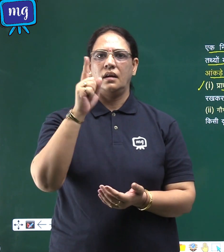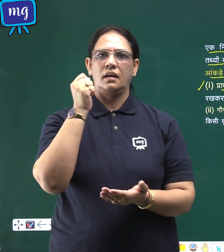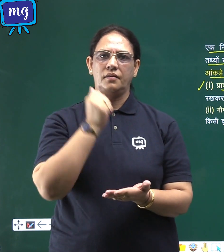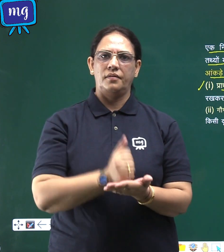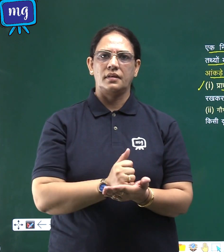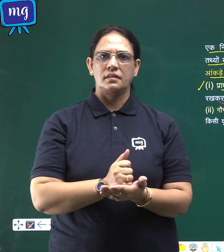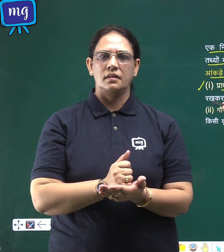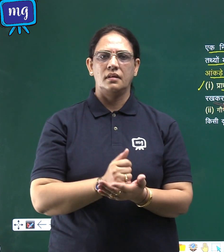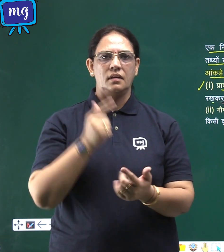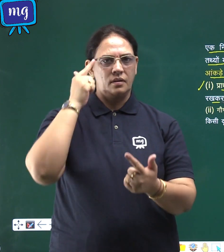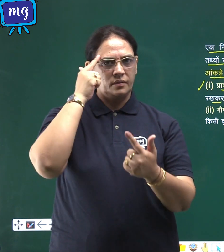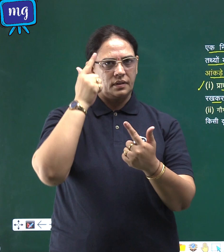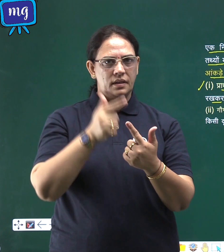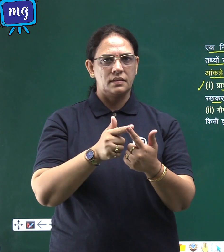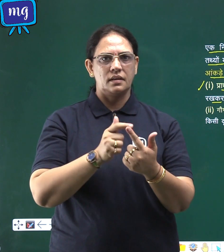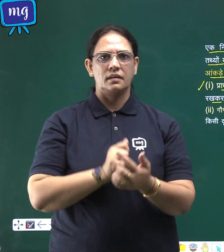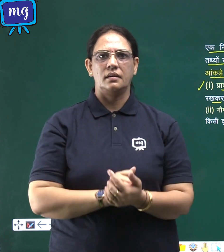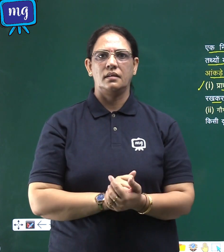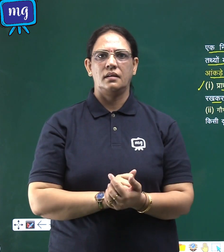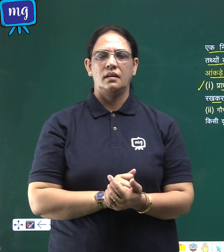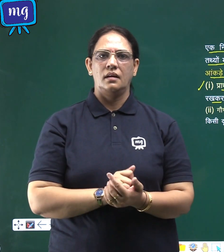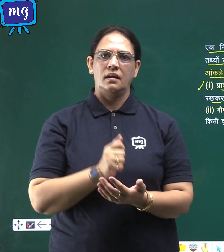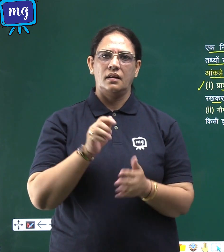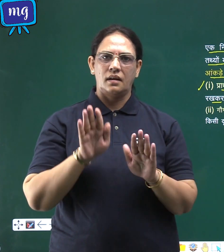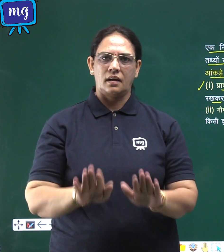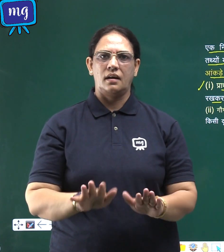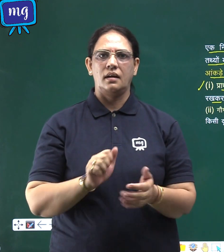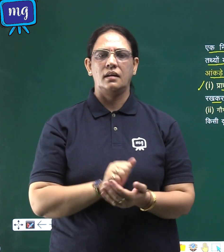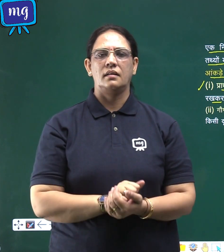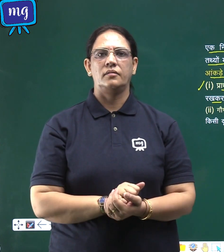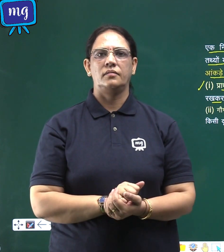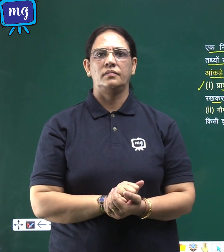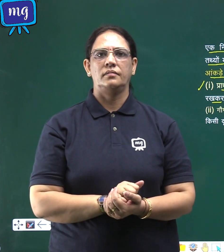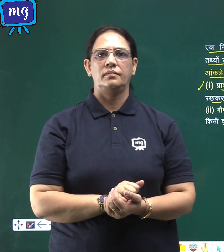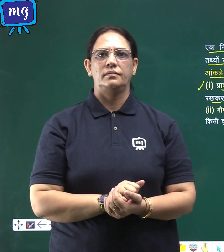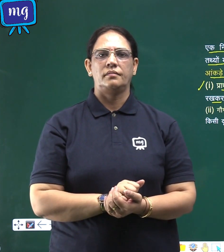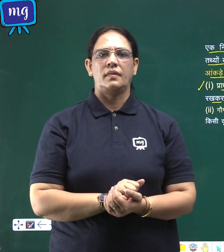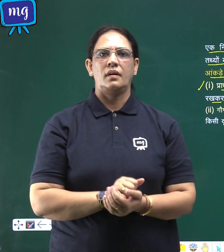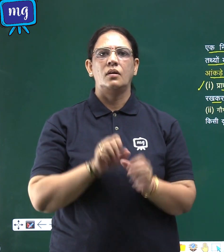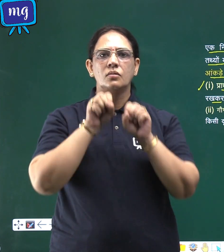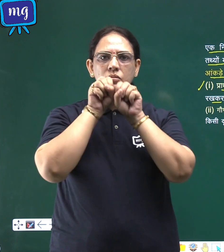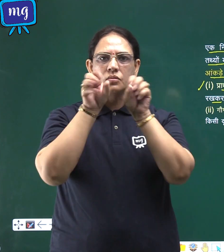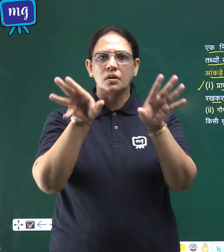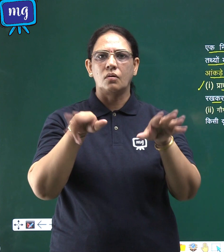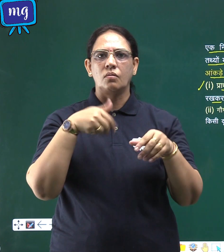रखकर सूचनाव को